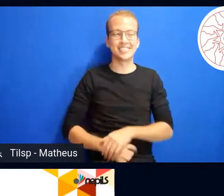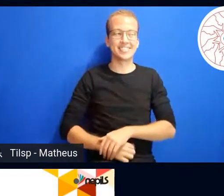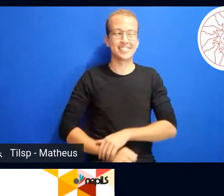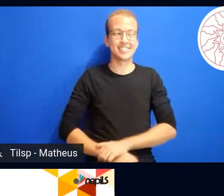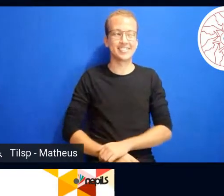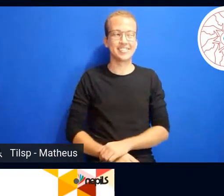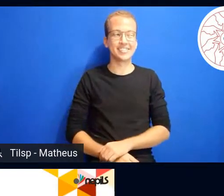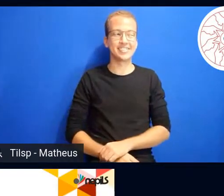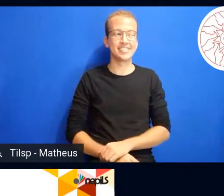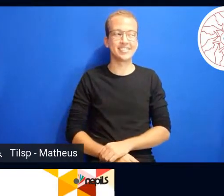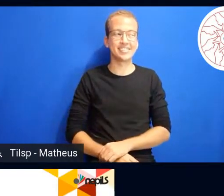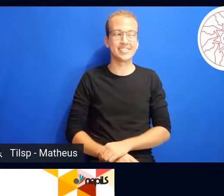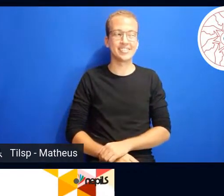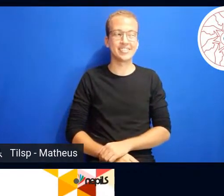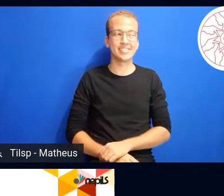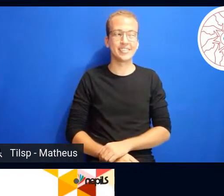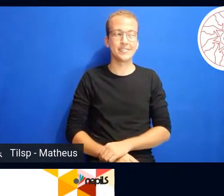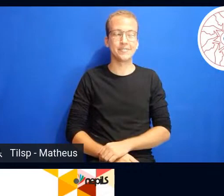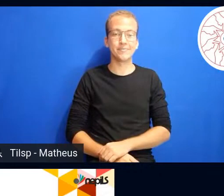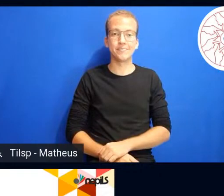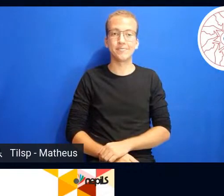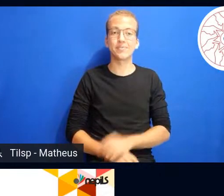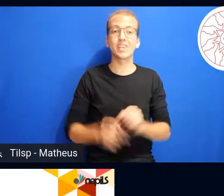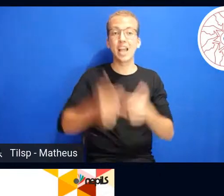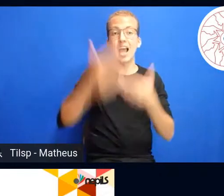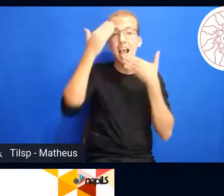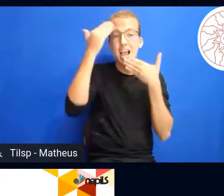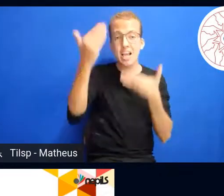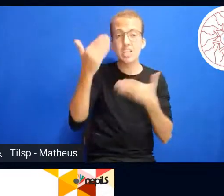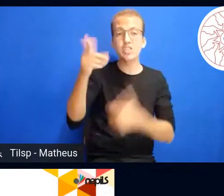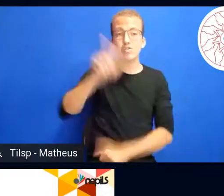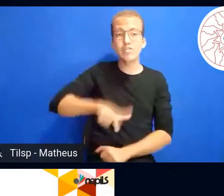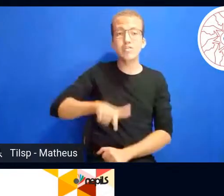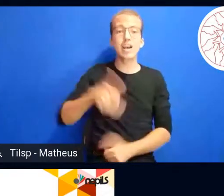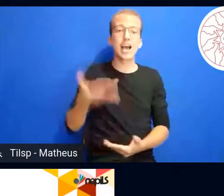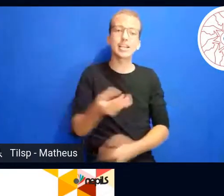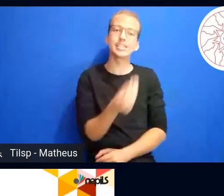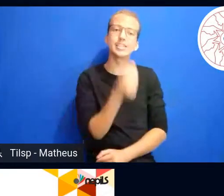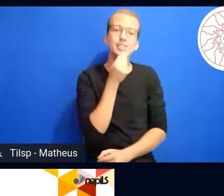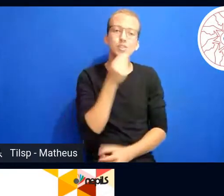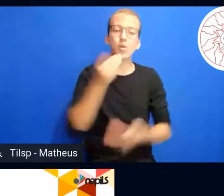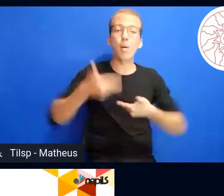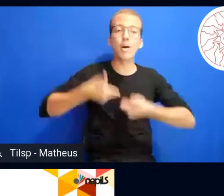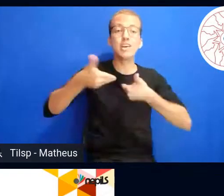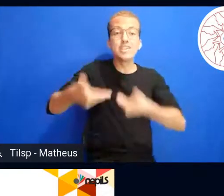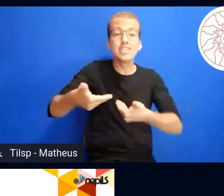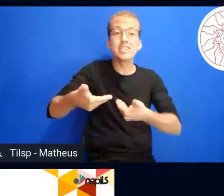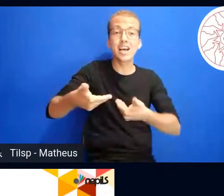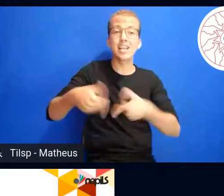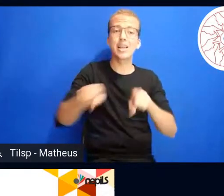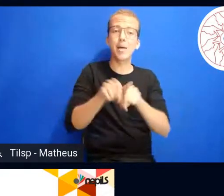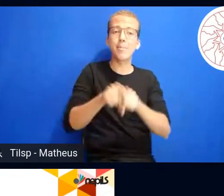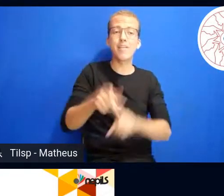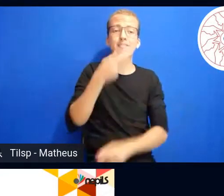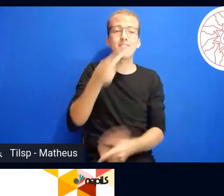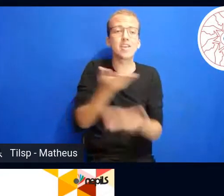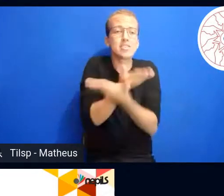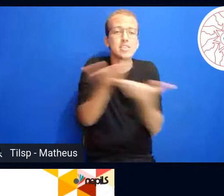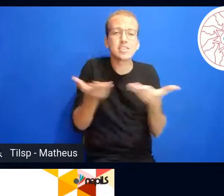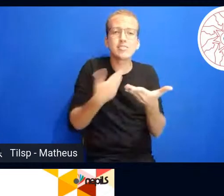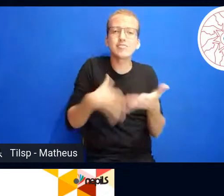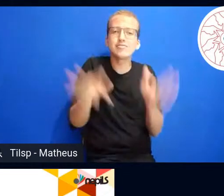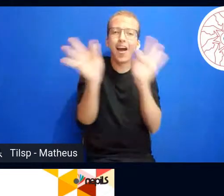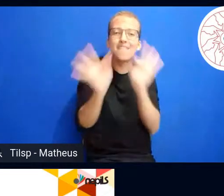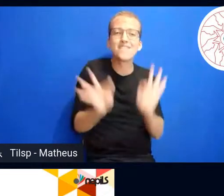Gostaria de agradecer mais uma vez pela oportunidade e dizer a vocês que estou extremamente feliz